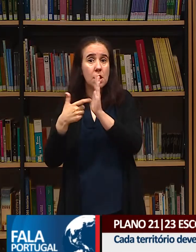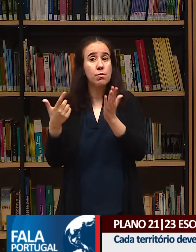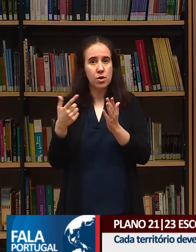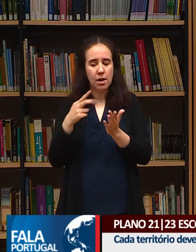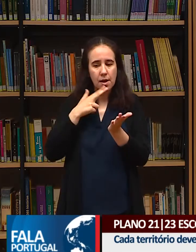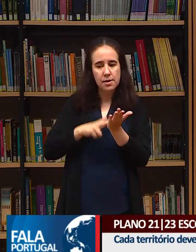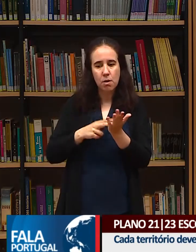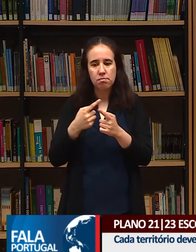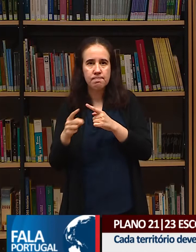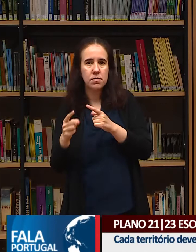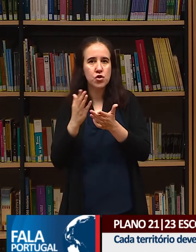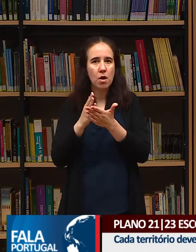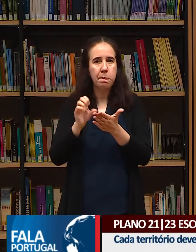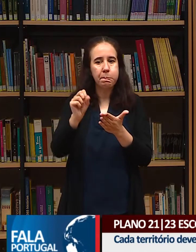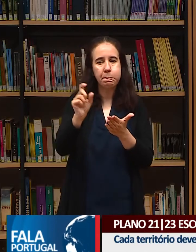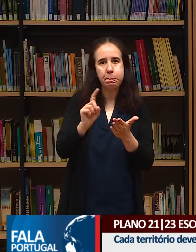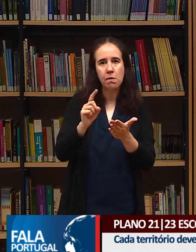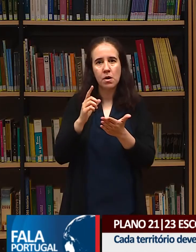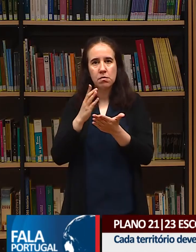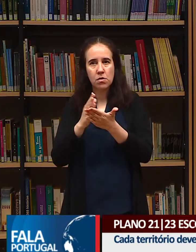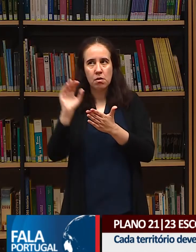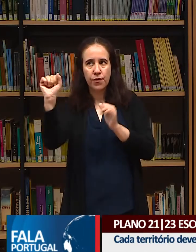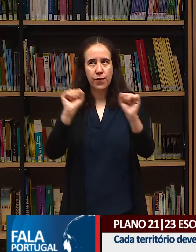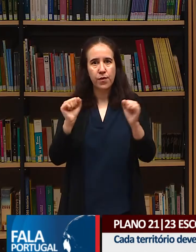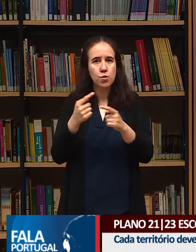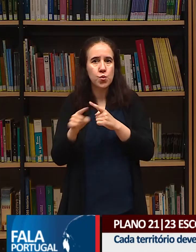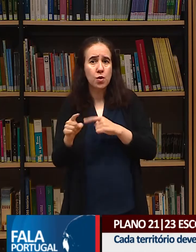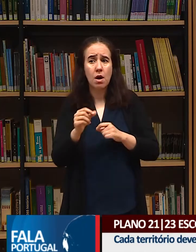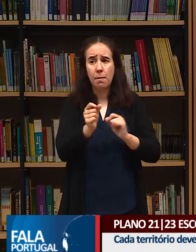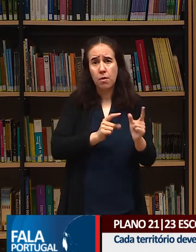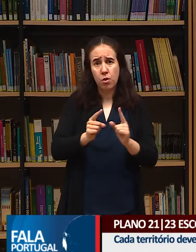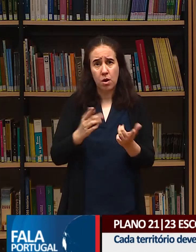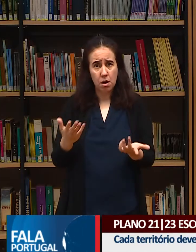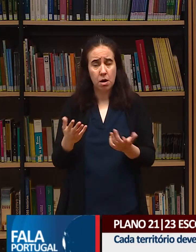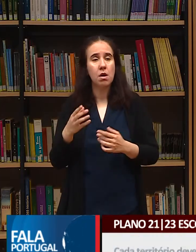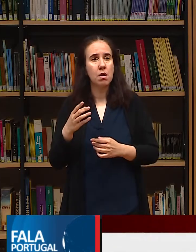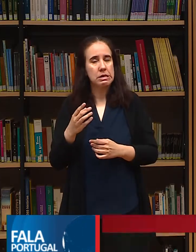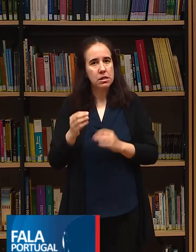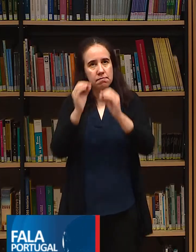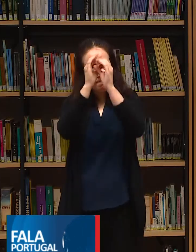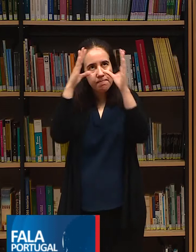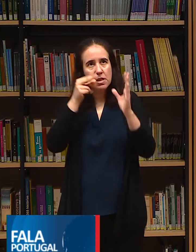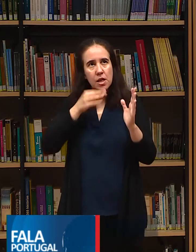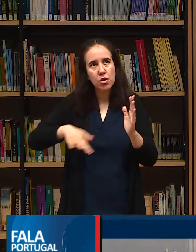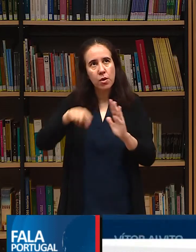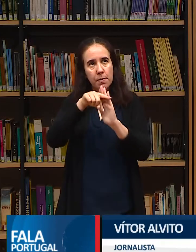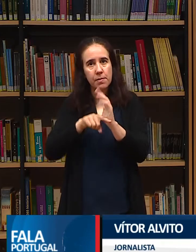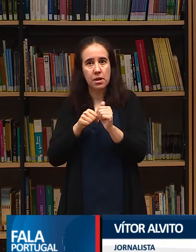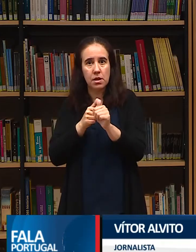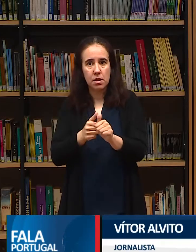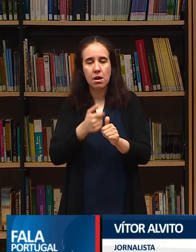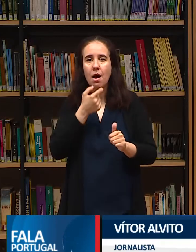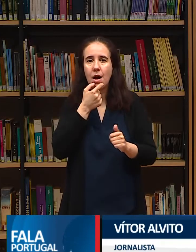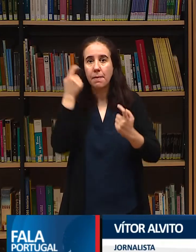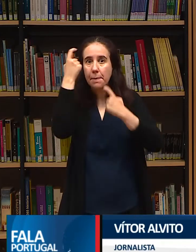insucesso escolar em Paredes de Coura são completamente diferentes daqueles que acontecem na Amadora. O entendimento que a territorialização das medidas tem que